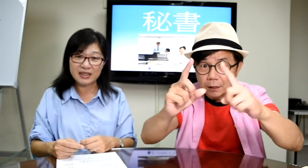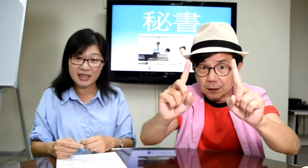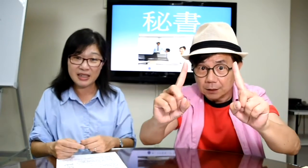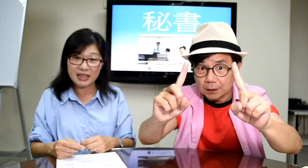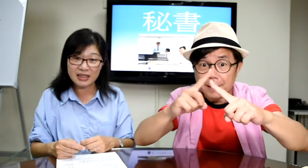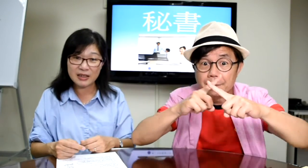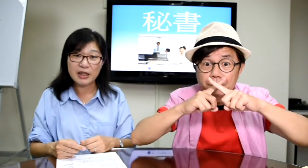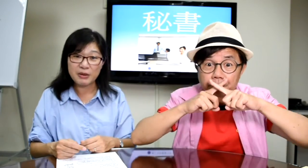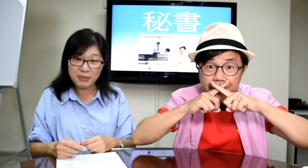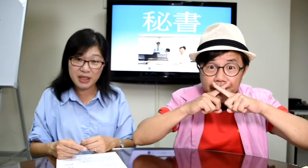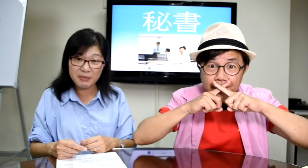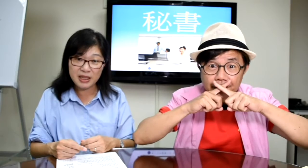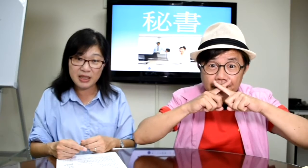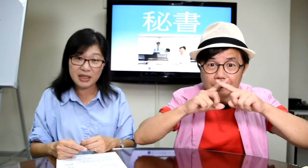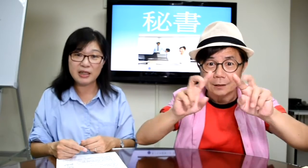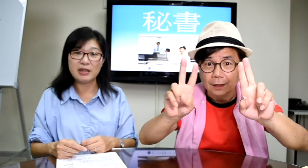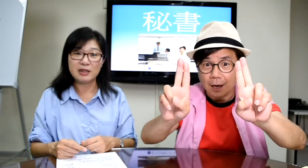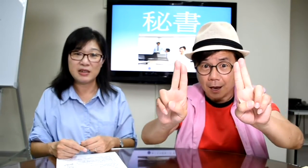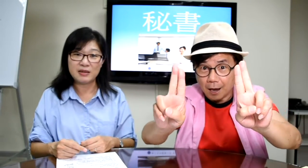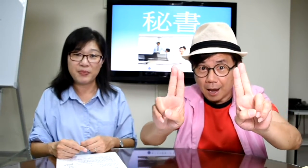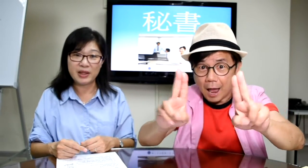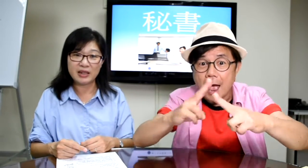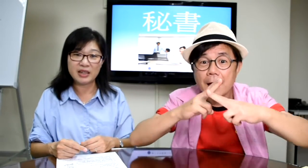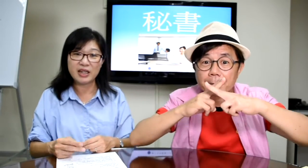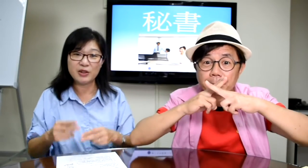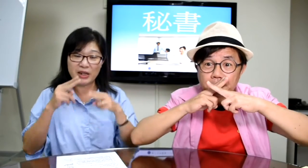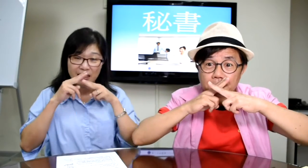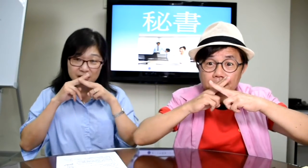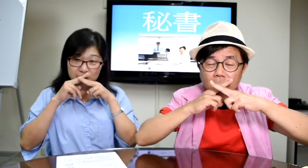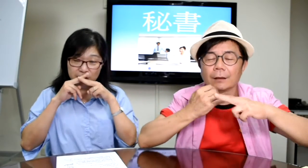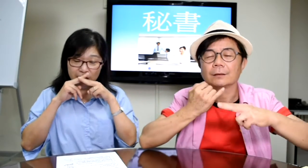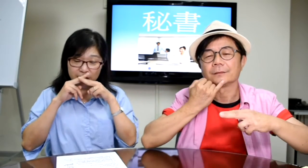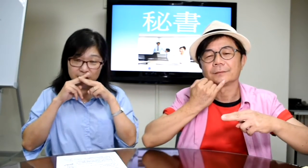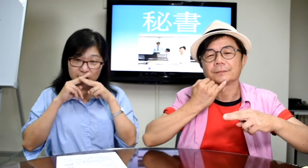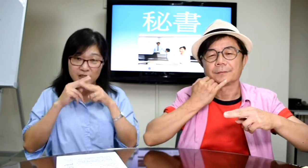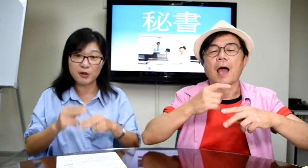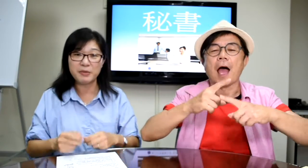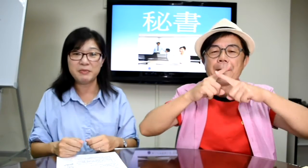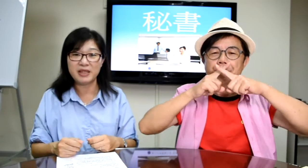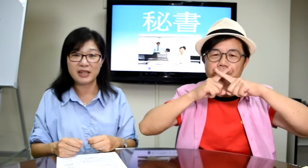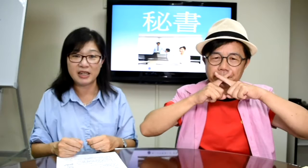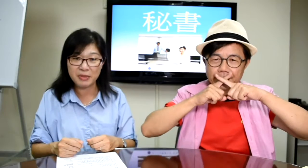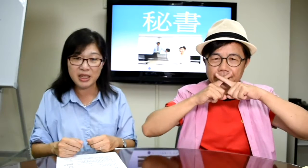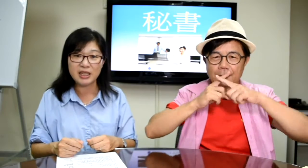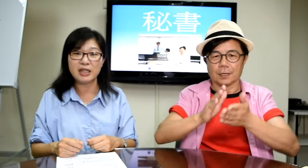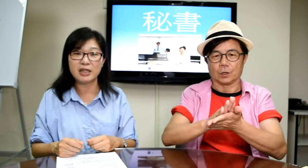一个秘密，然后也可以用两根手指头，秘密也可以，秘